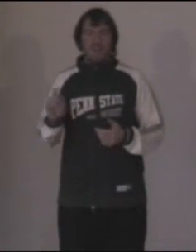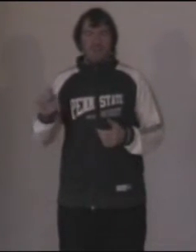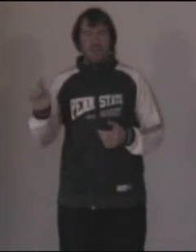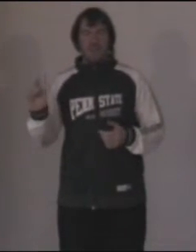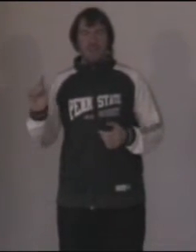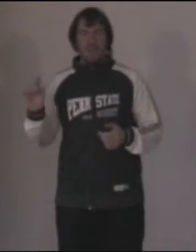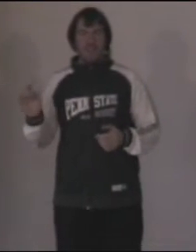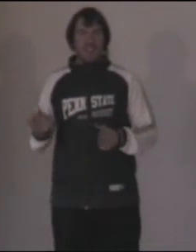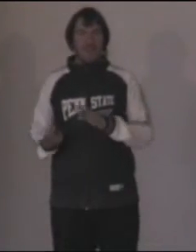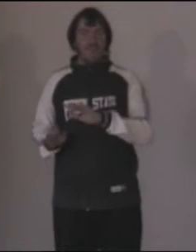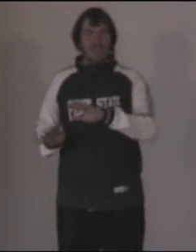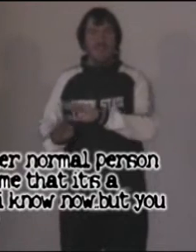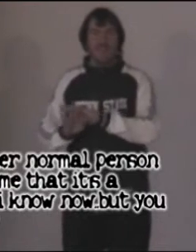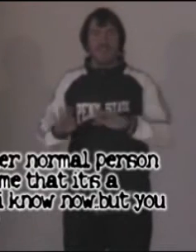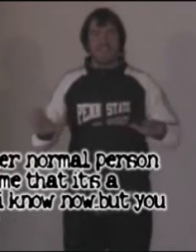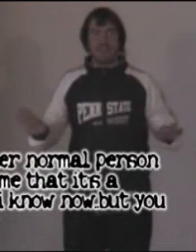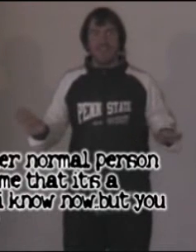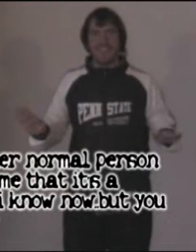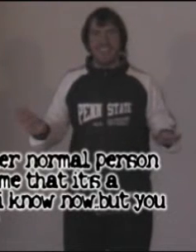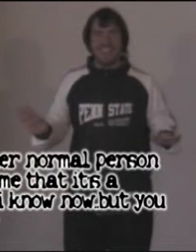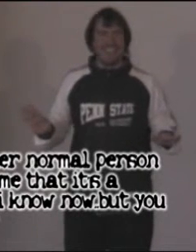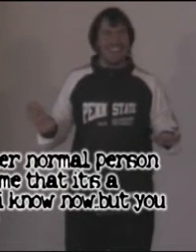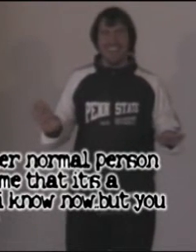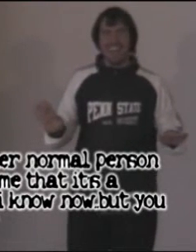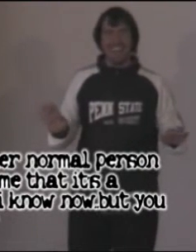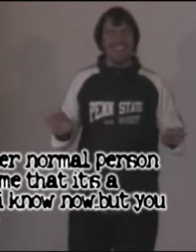puntini, puntini, puntini, appunto, voi non dovete saperlo.